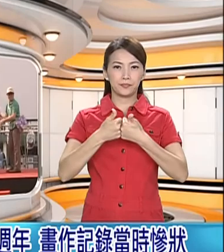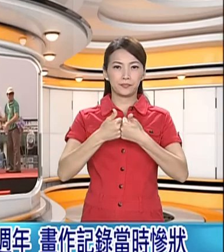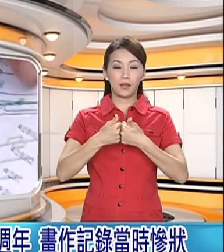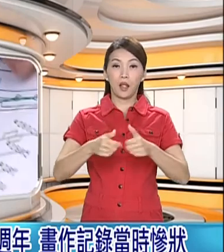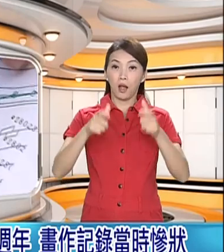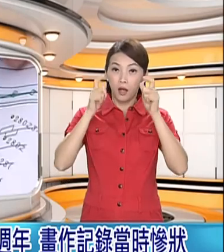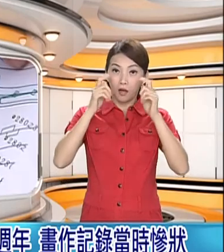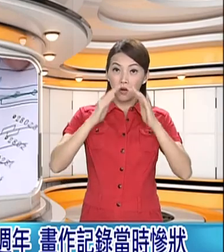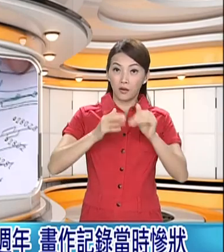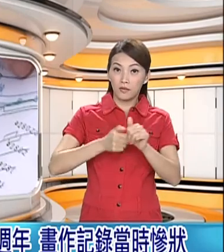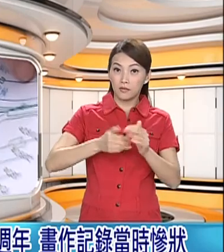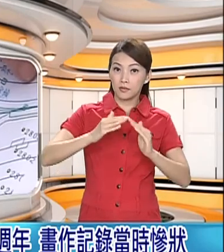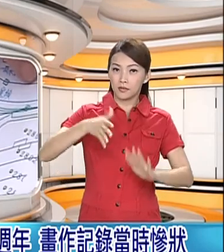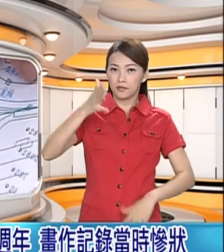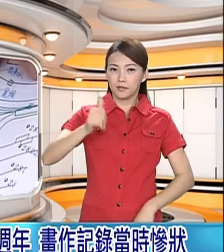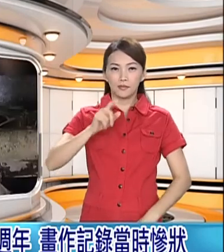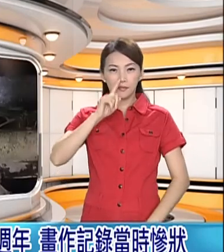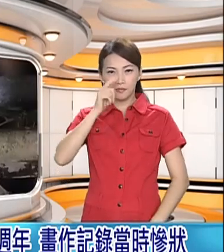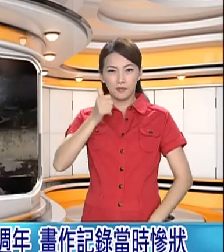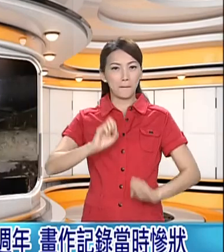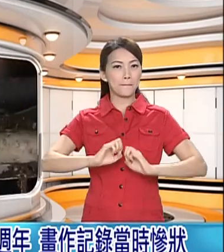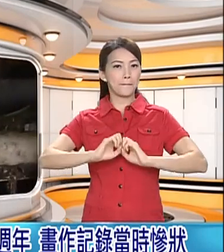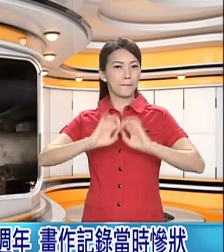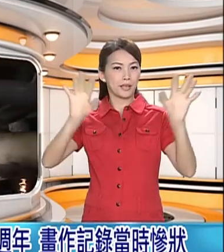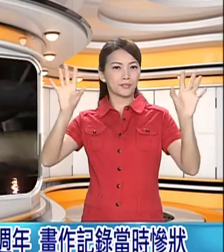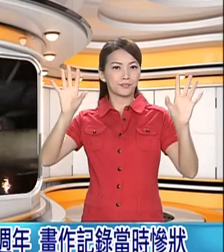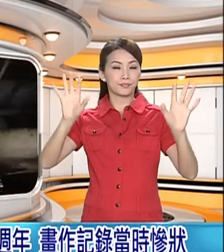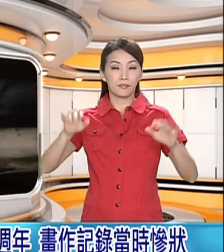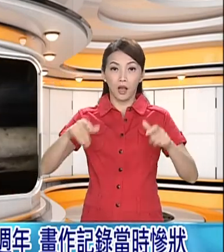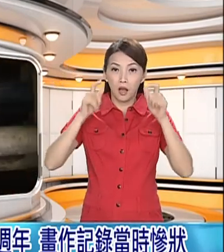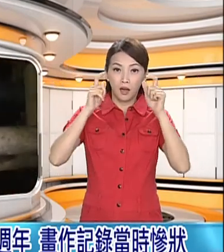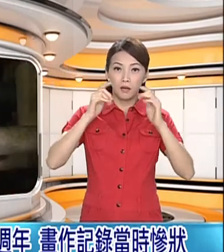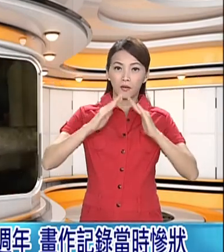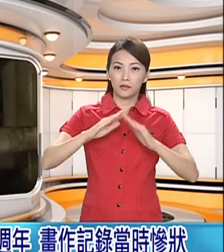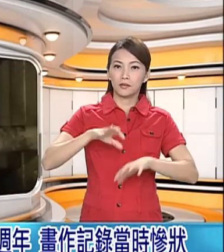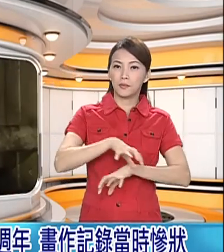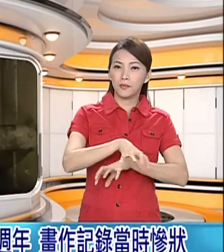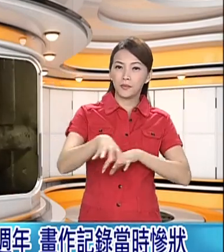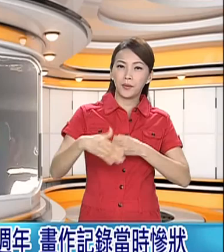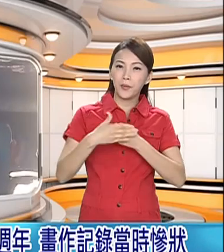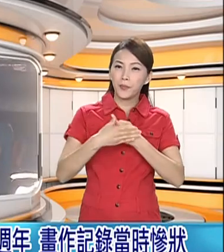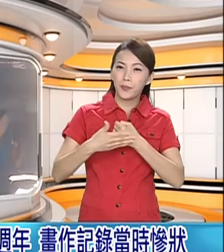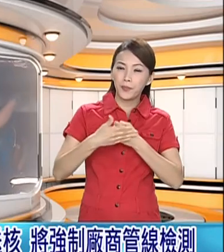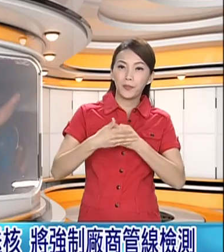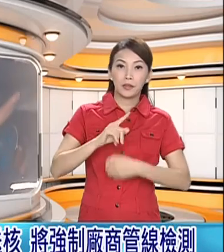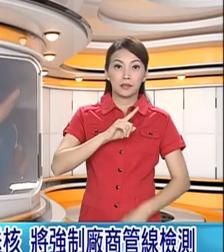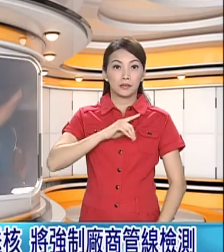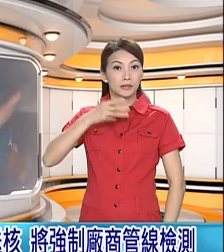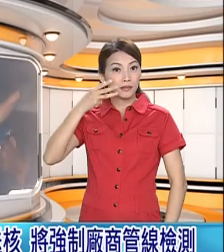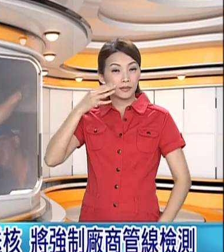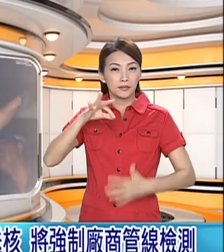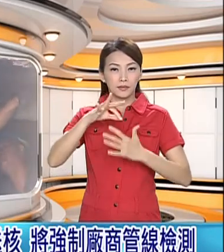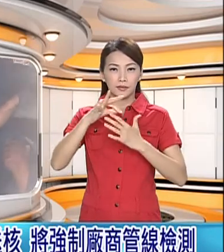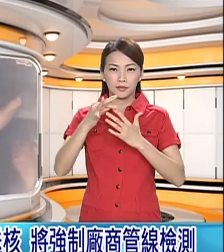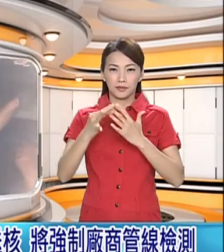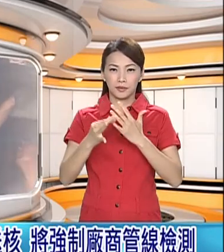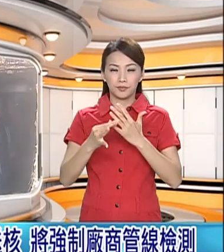高雄市副市长陈金德也当场宣布，高雄市环境维护自治条